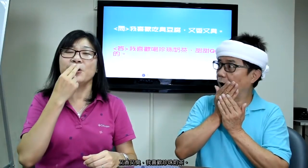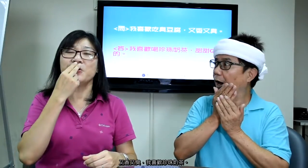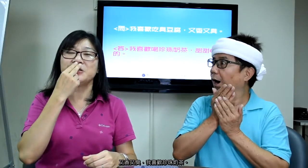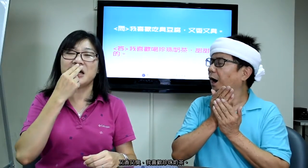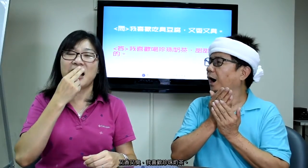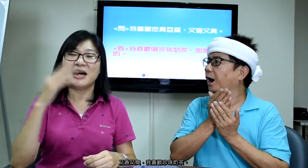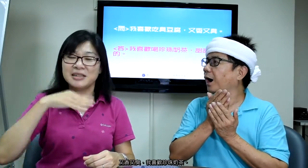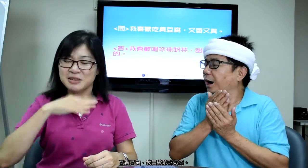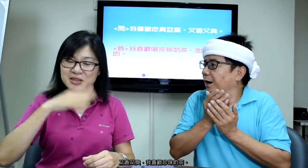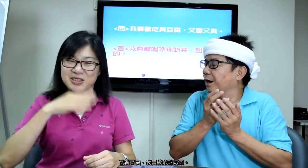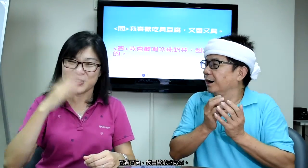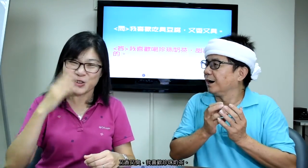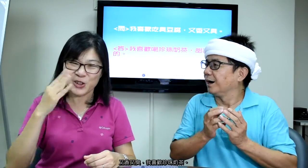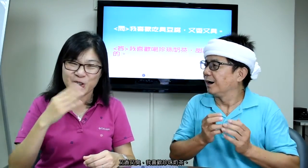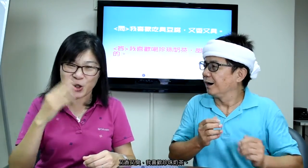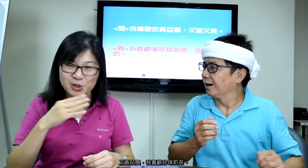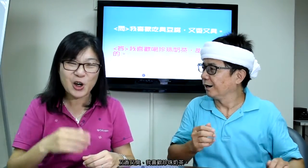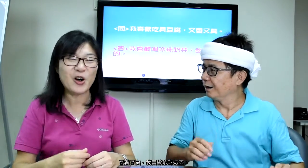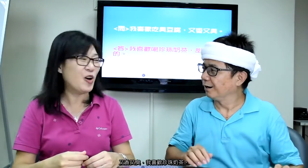又香又臭。